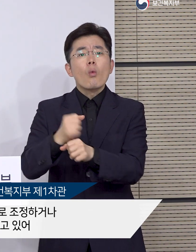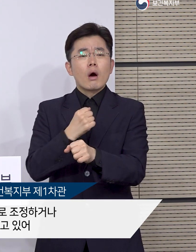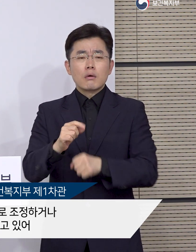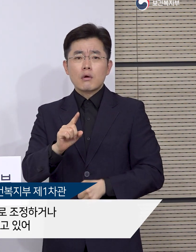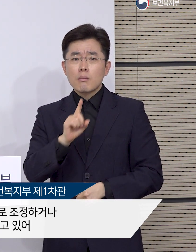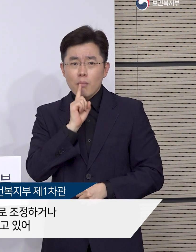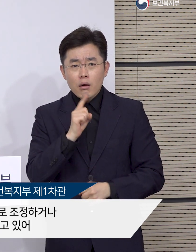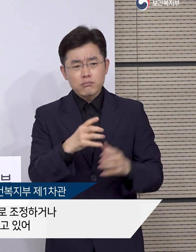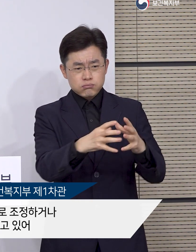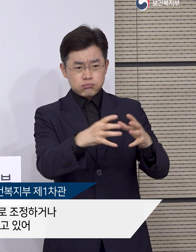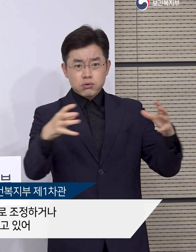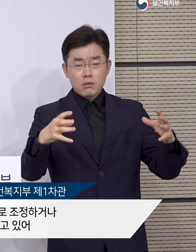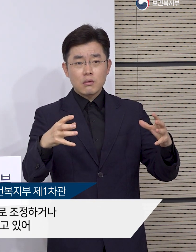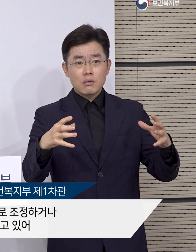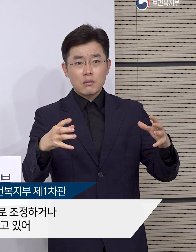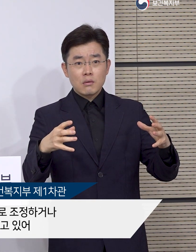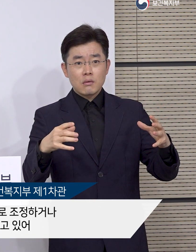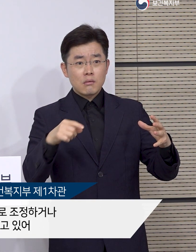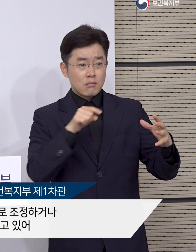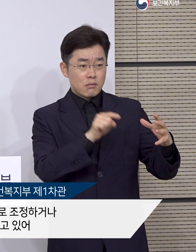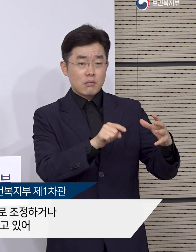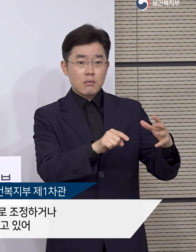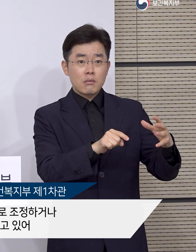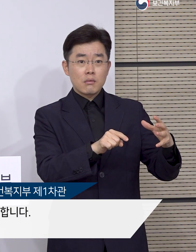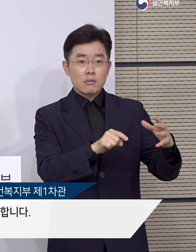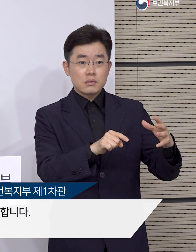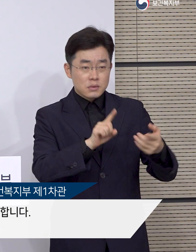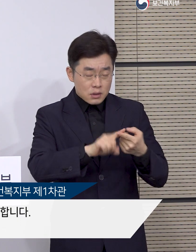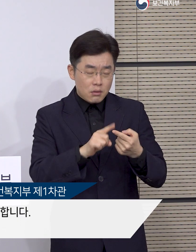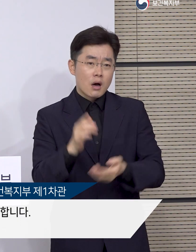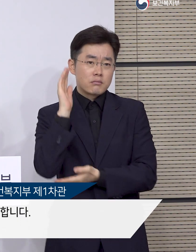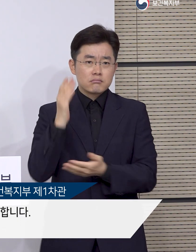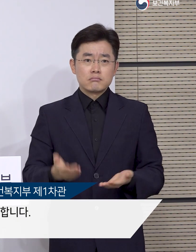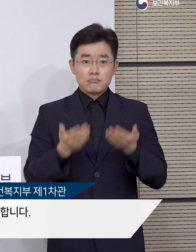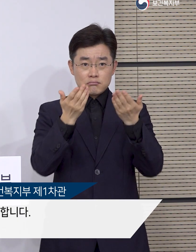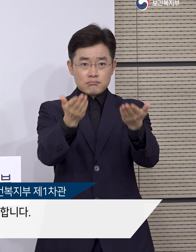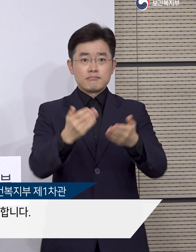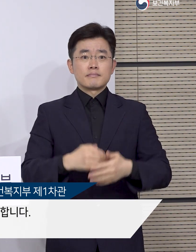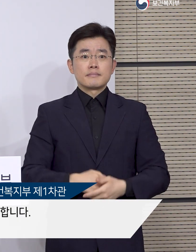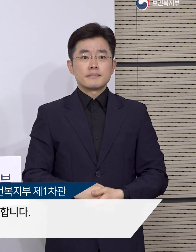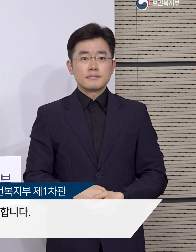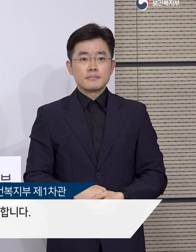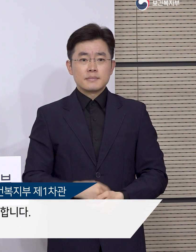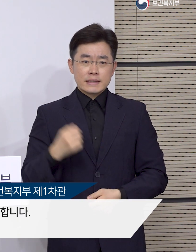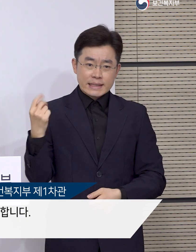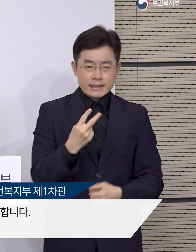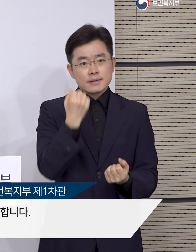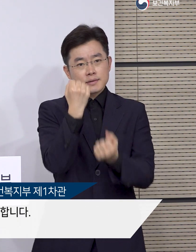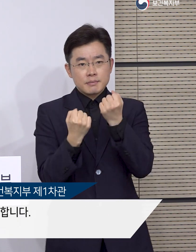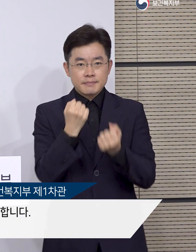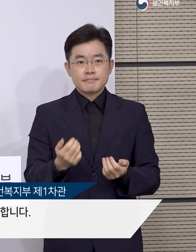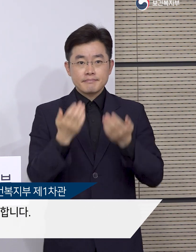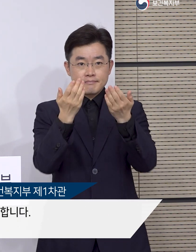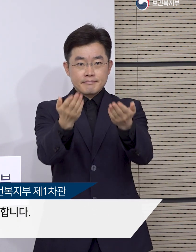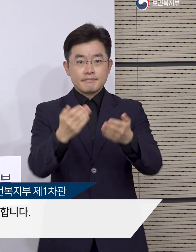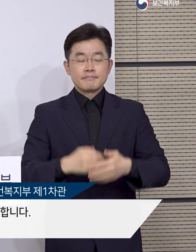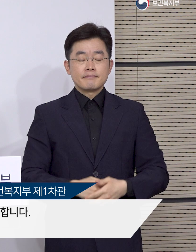조작한다는 근거 없는 주장이 반복되고 있어 이에 대해서 다시 한번 명확하게 설명드리고자